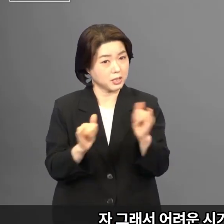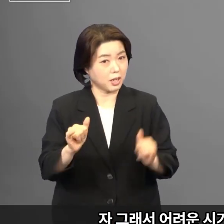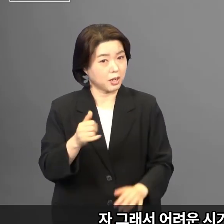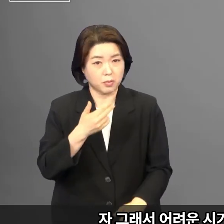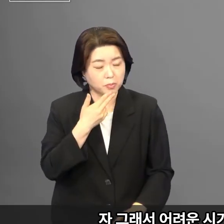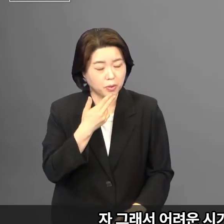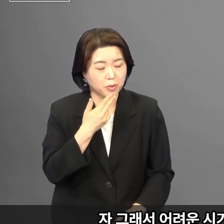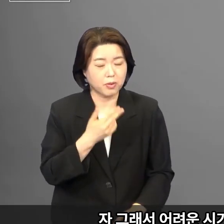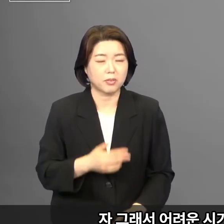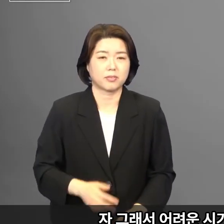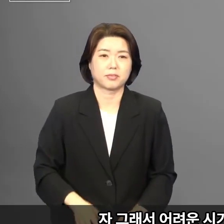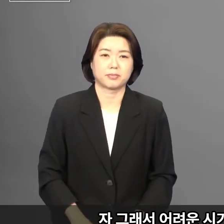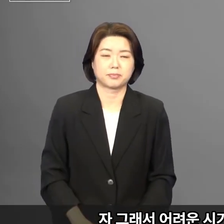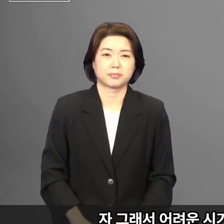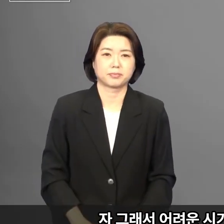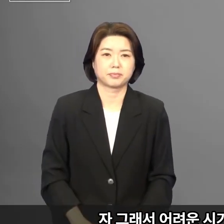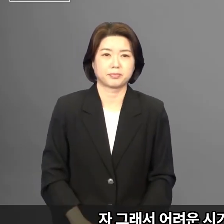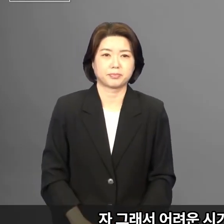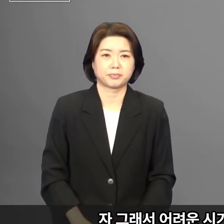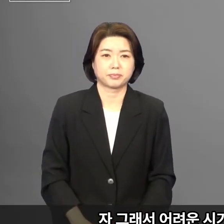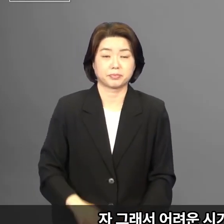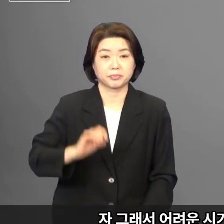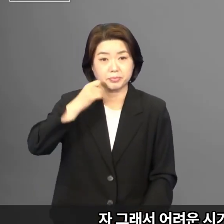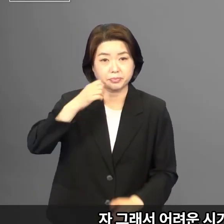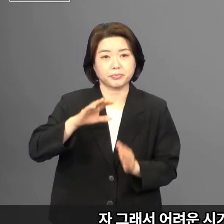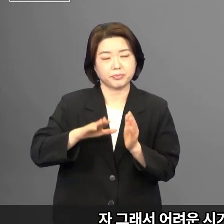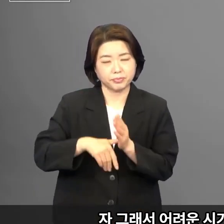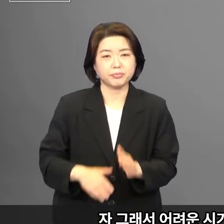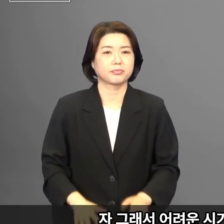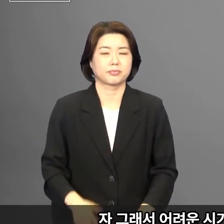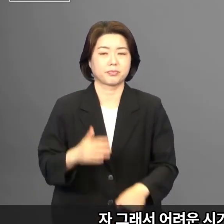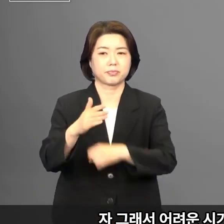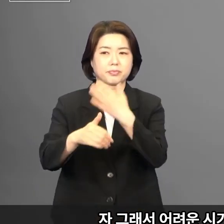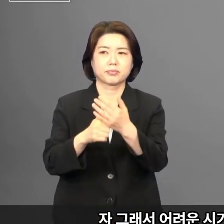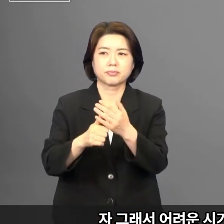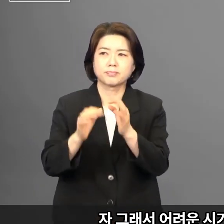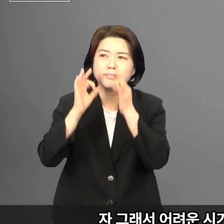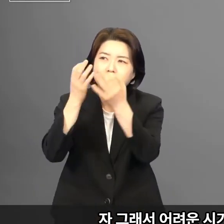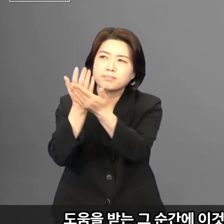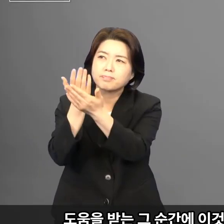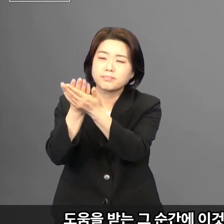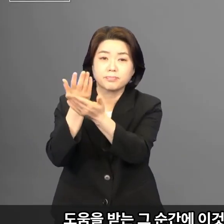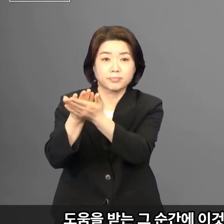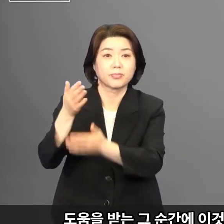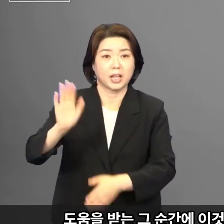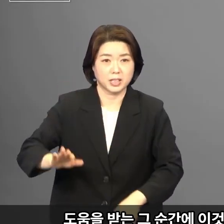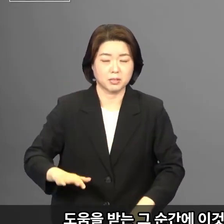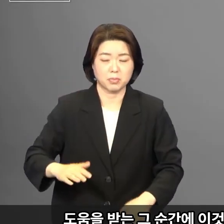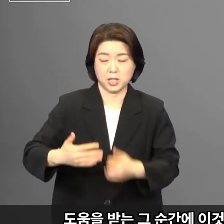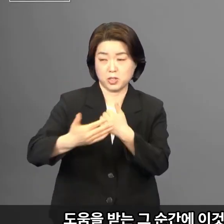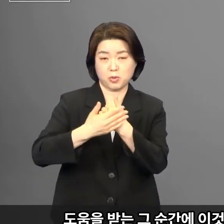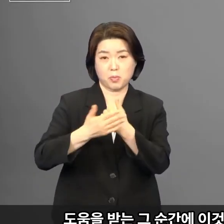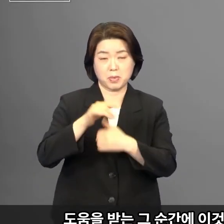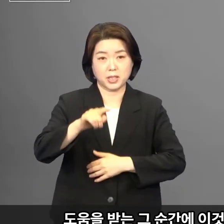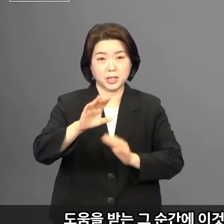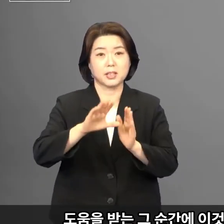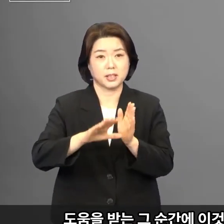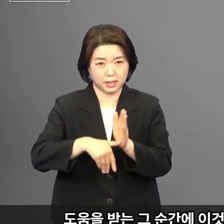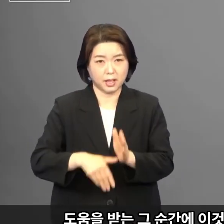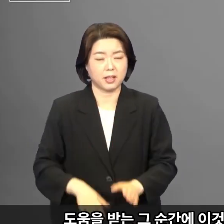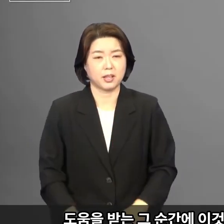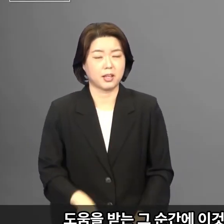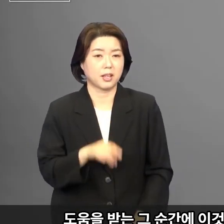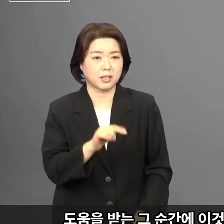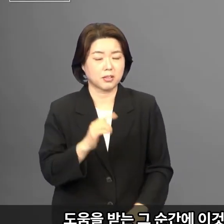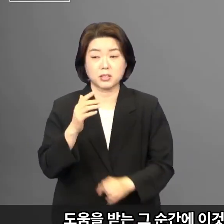자, 그래서 어려운 시기에 하나님께 도움을 구하되 도움을 받는 그 순간에